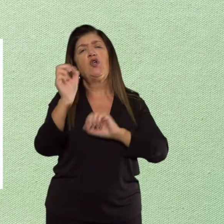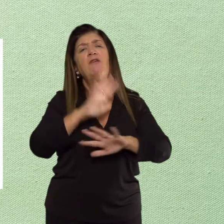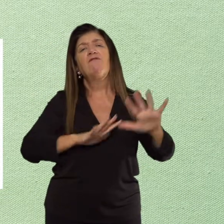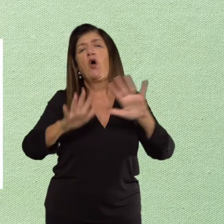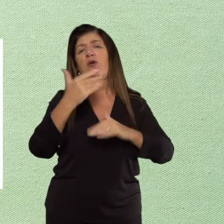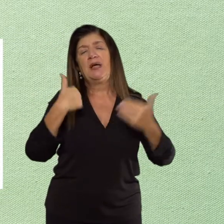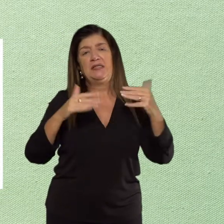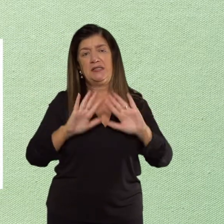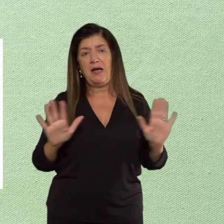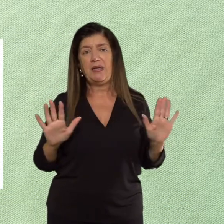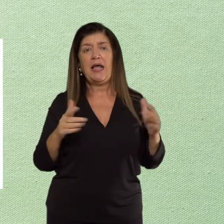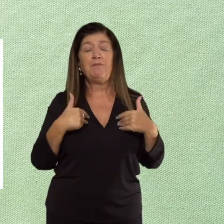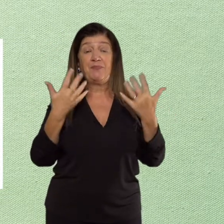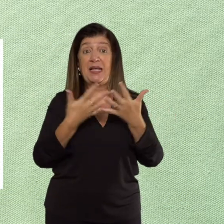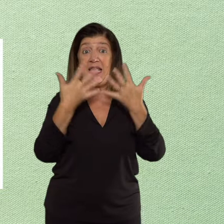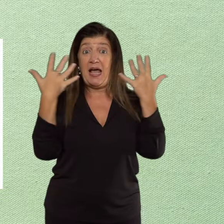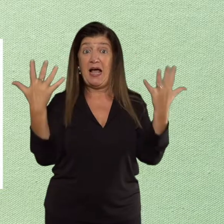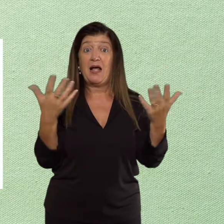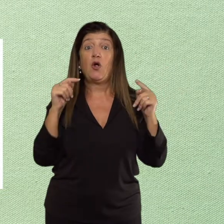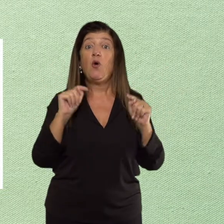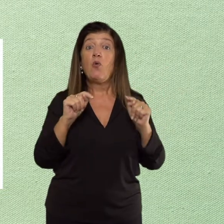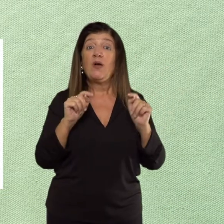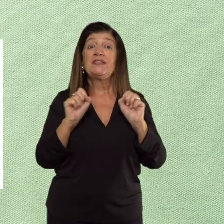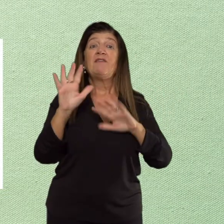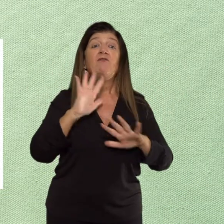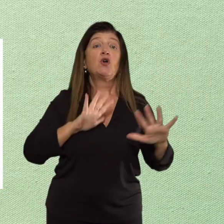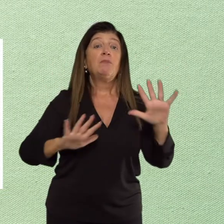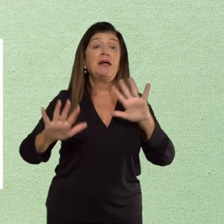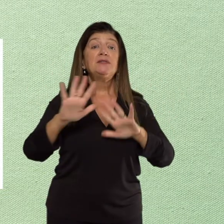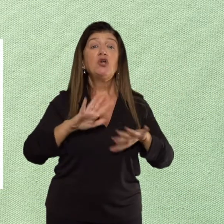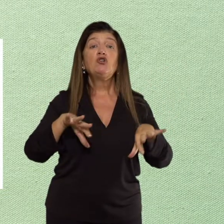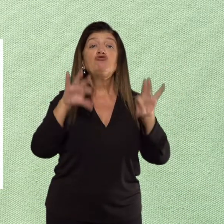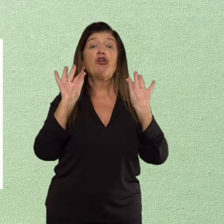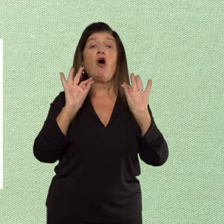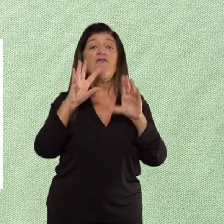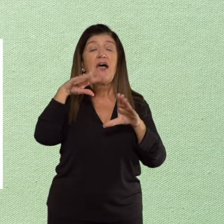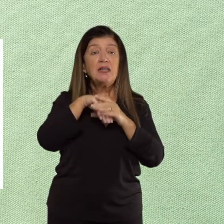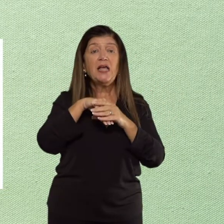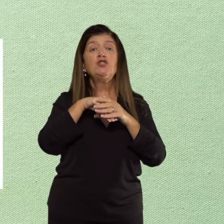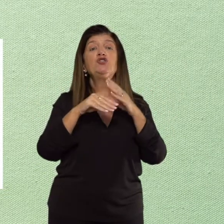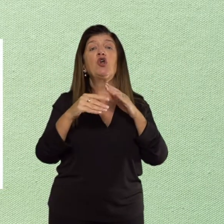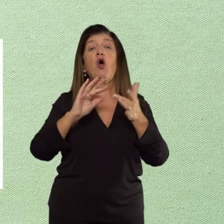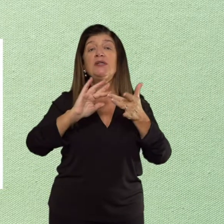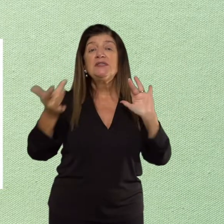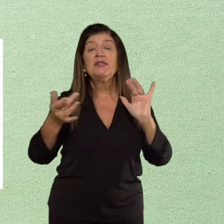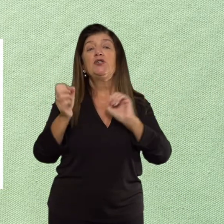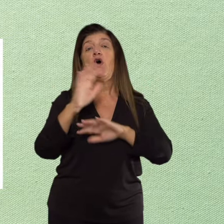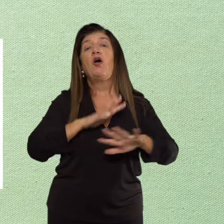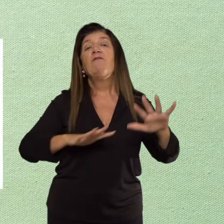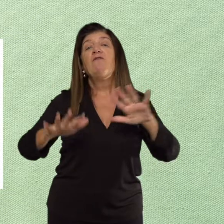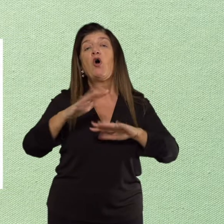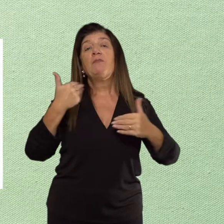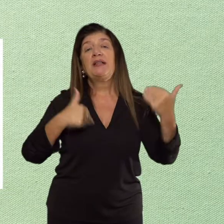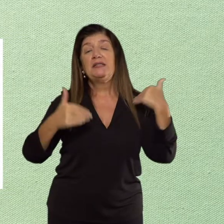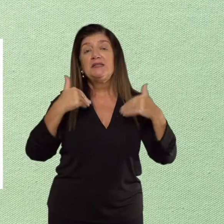lasciare i riferimenti. Ovviamente tutte queste informazioni sono trovabili all'interno del sito Informa Disabile, e se non basta il sito